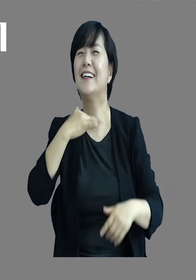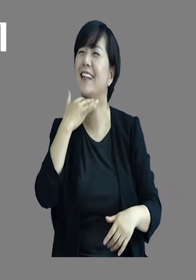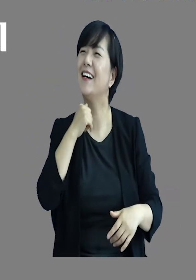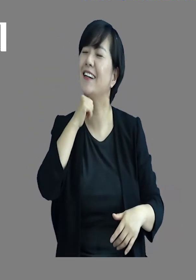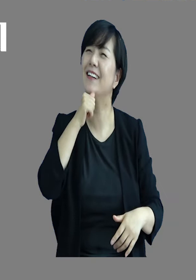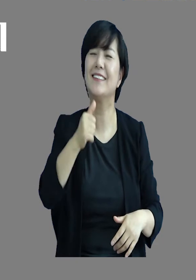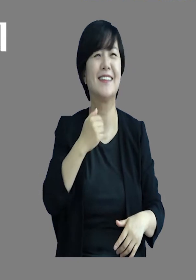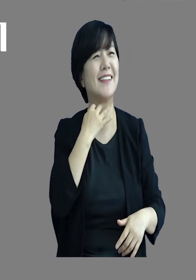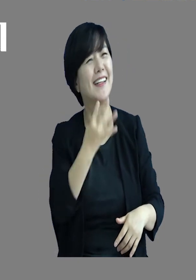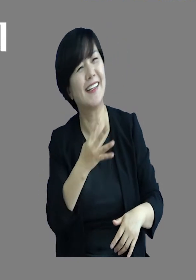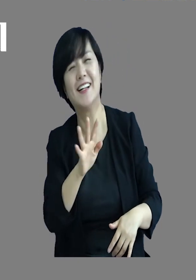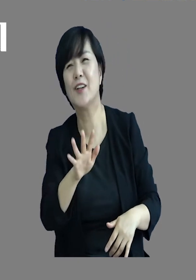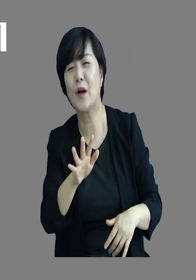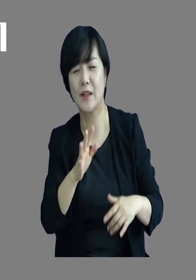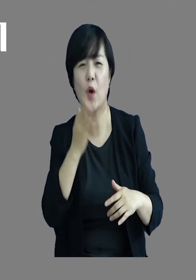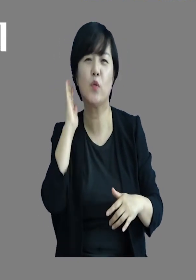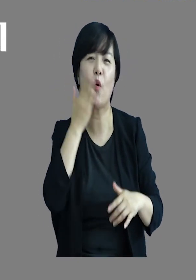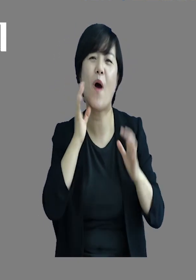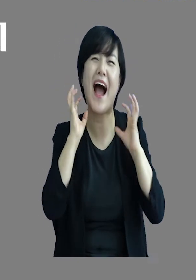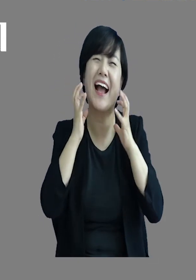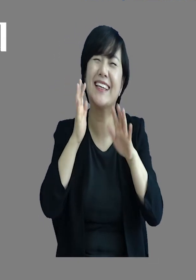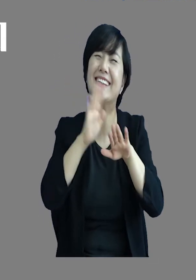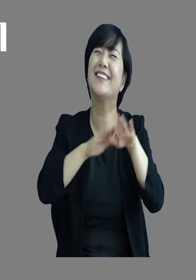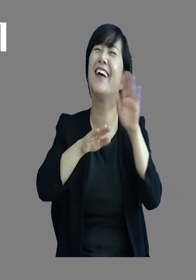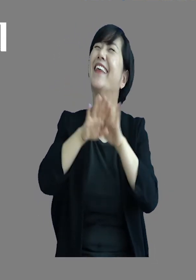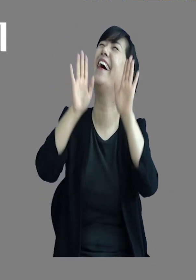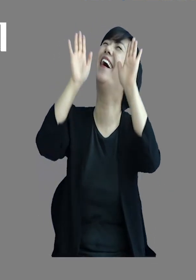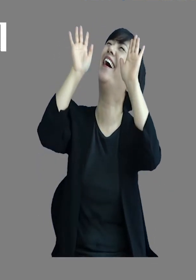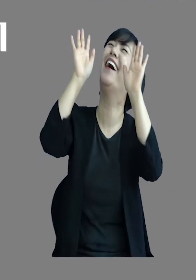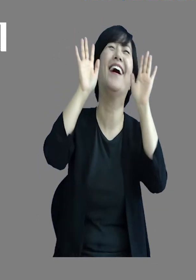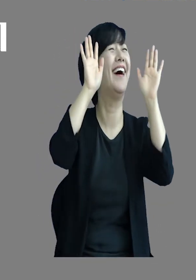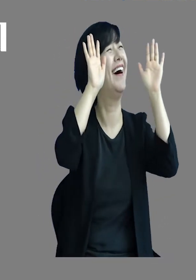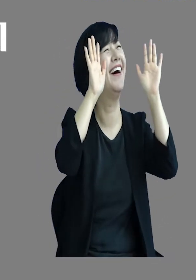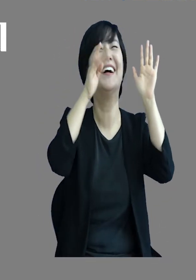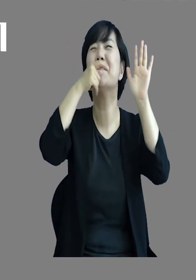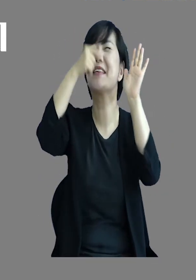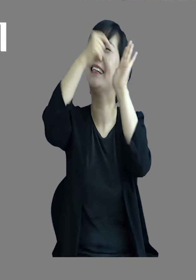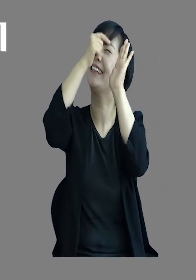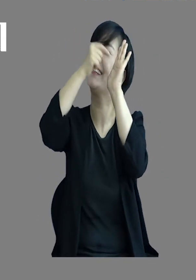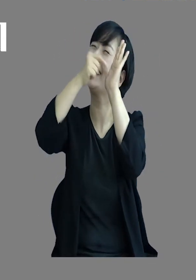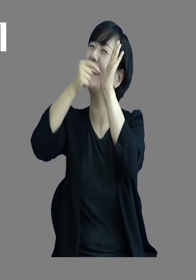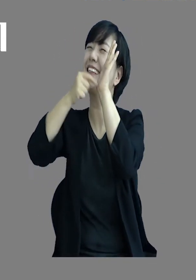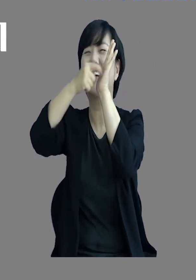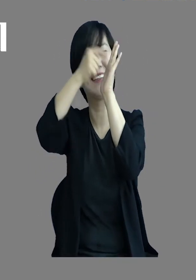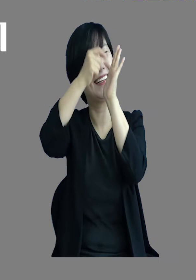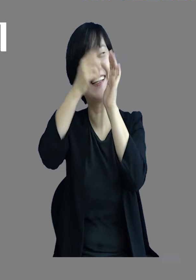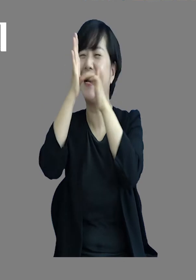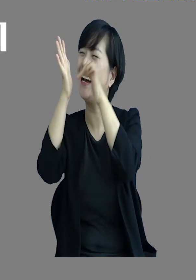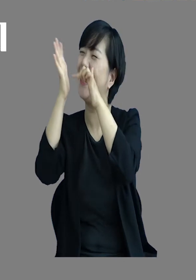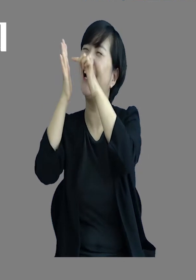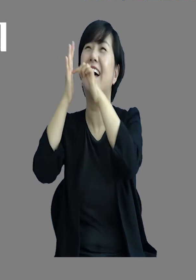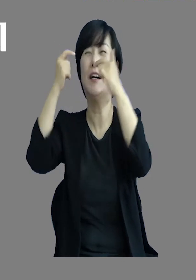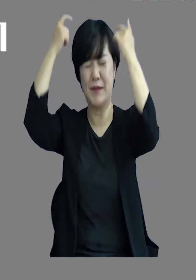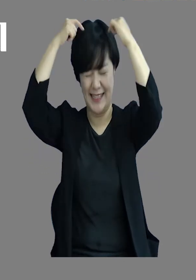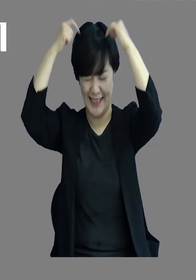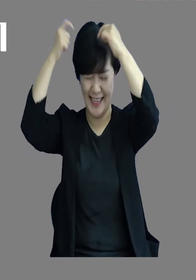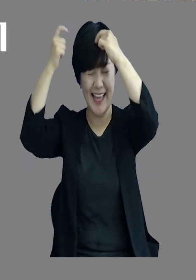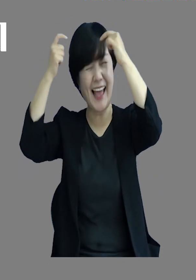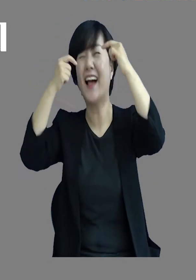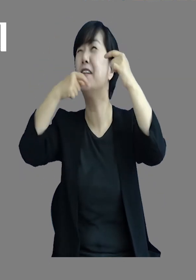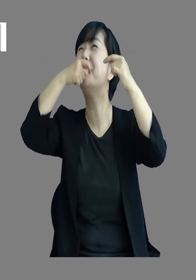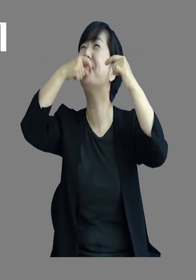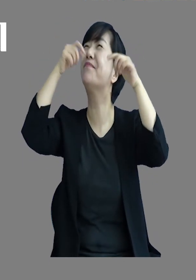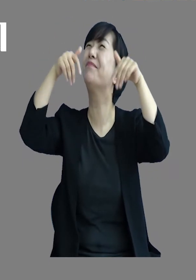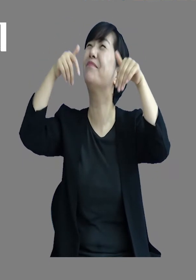5살짜리 농아기가 막 이렇게 손을 이렇게 막 하늘에 대고 비가 손바닥에 탁탁탁 떨어지고 머리에 탁탁 떨어지는 그